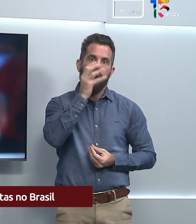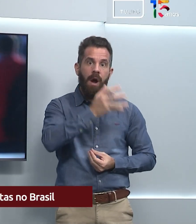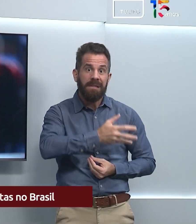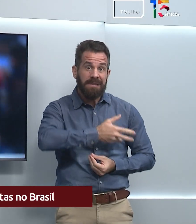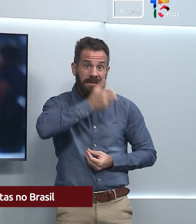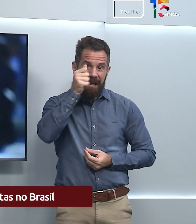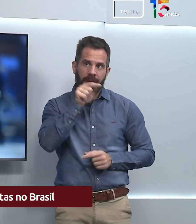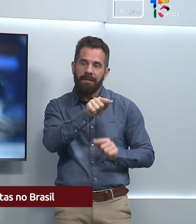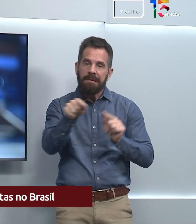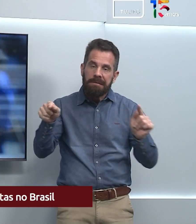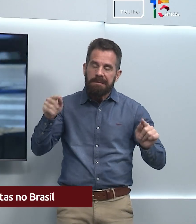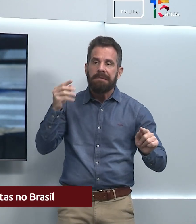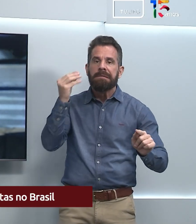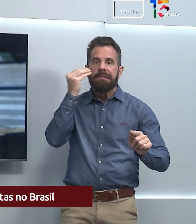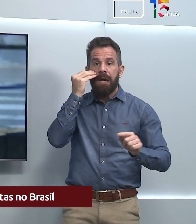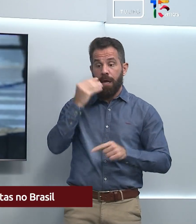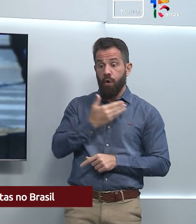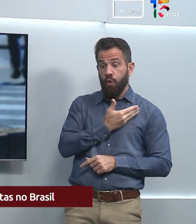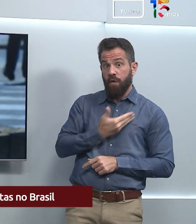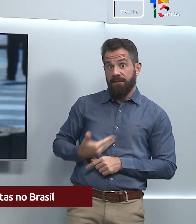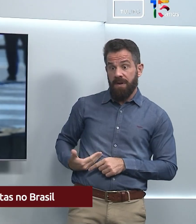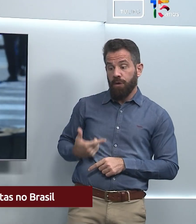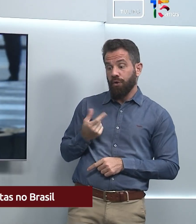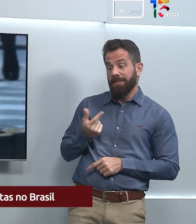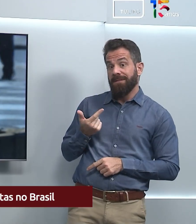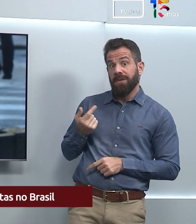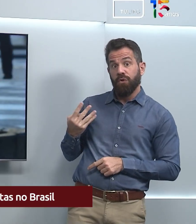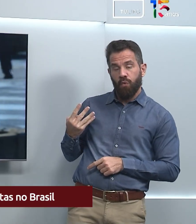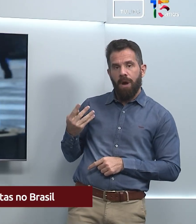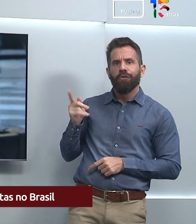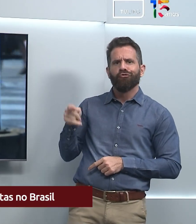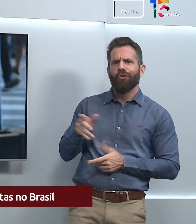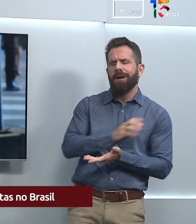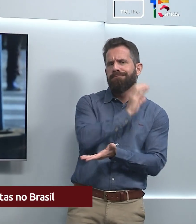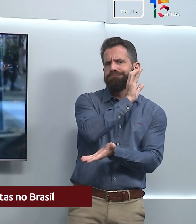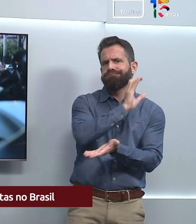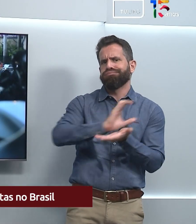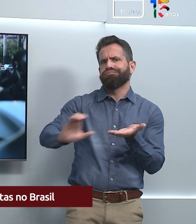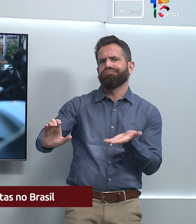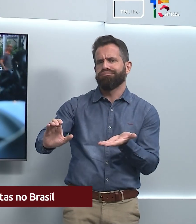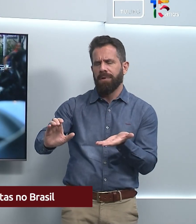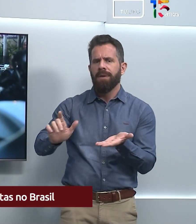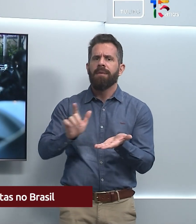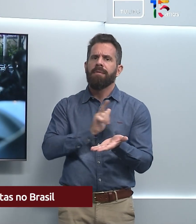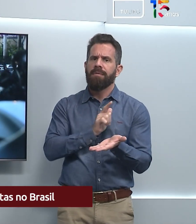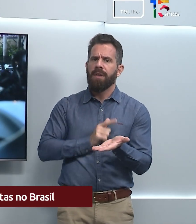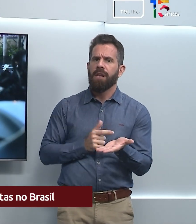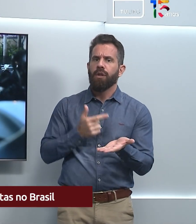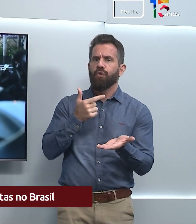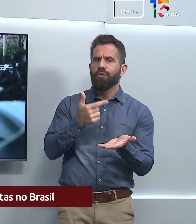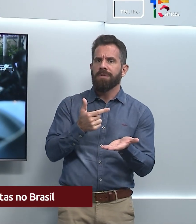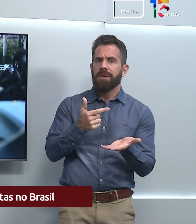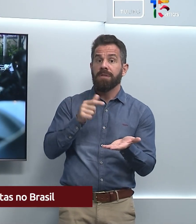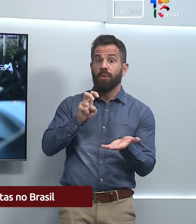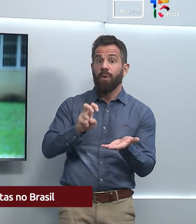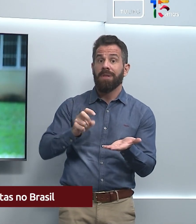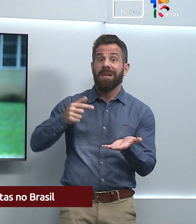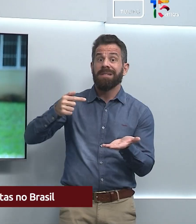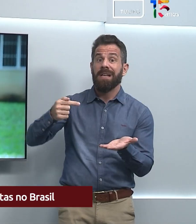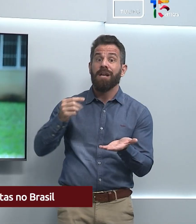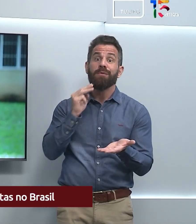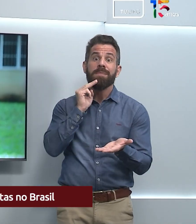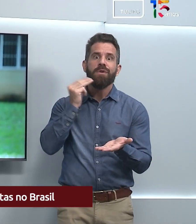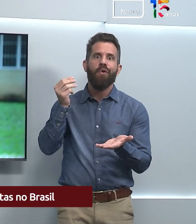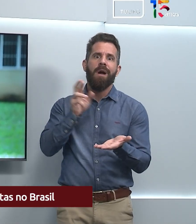investiu em 2024, só nesse tipo de caso, cerca de 257 milhões de reais. Para